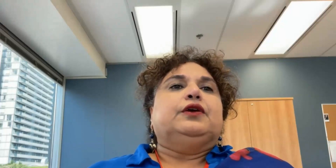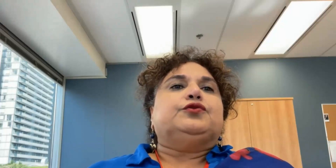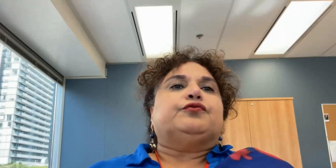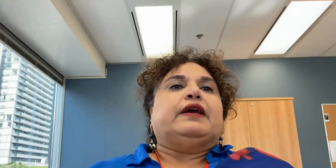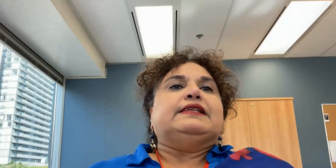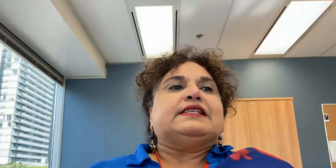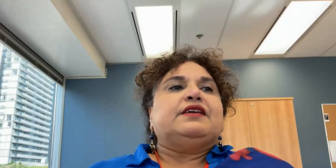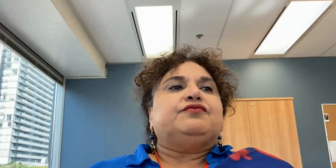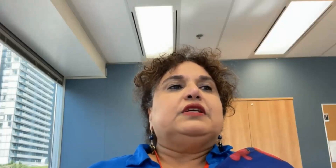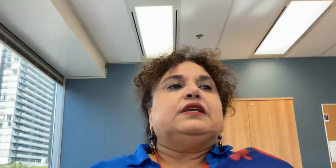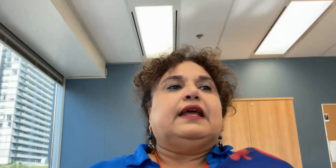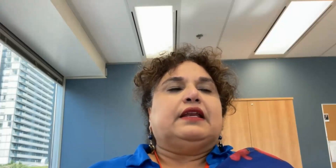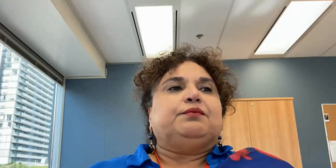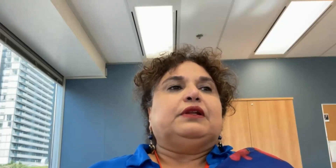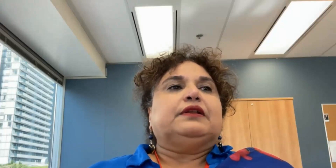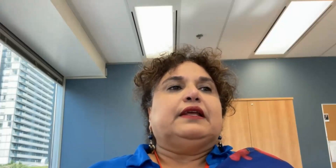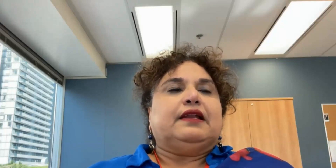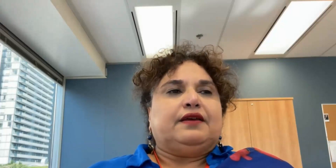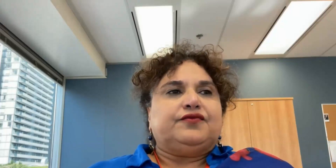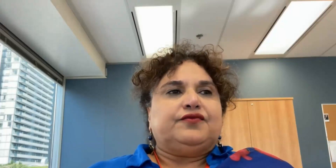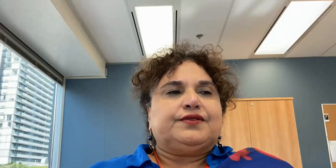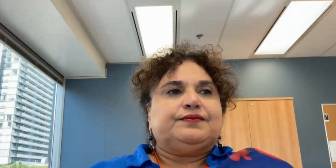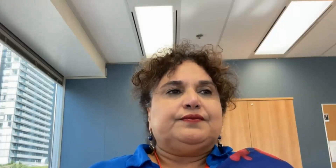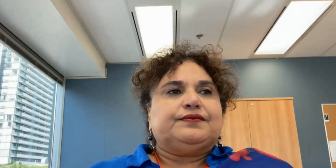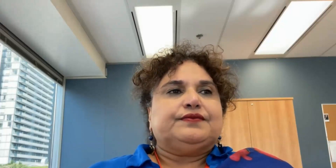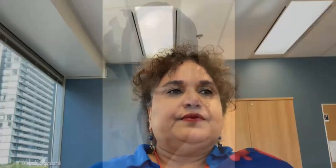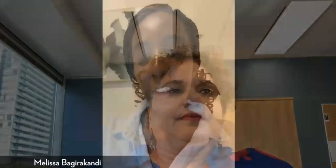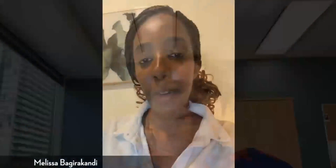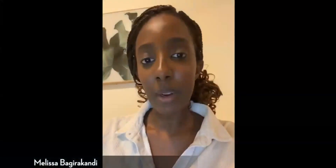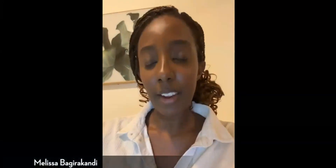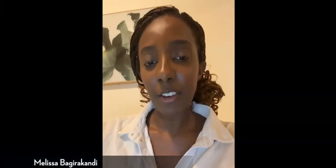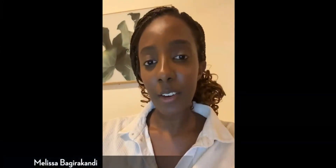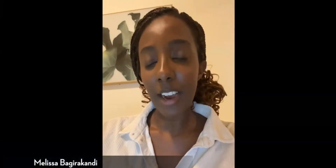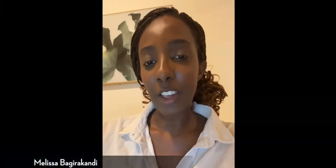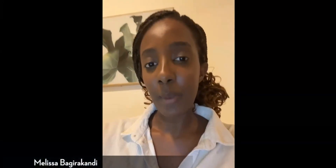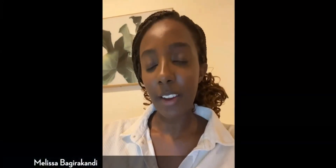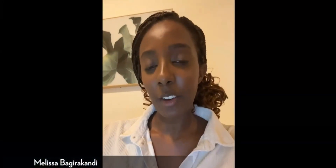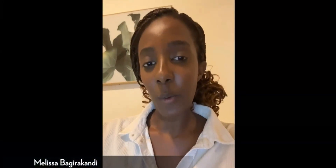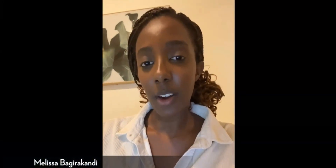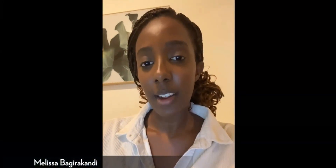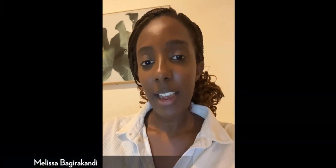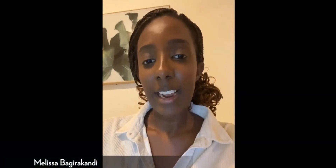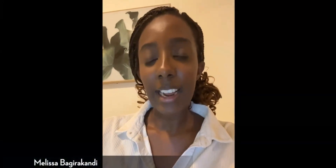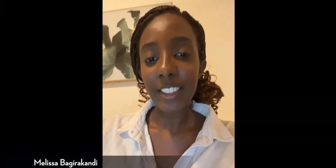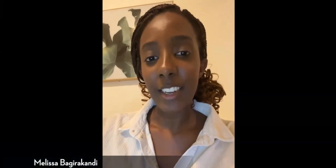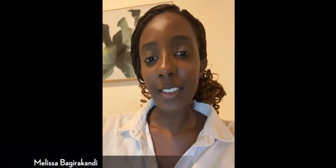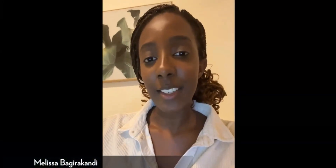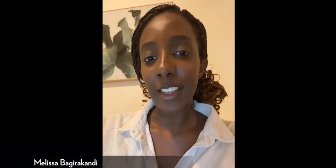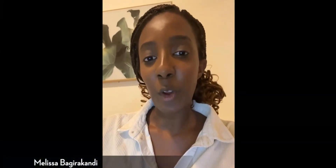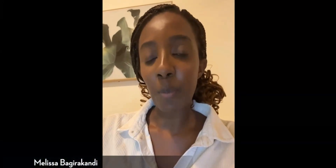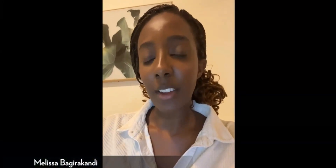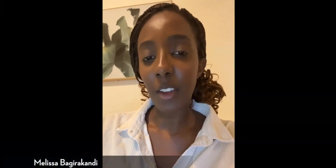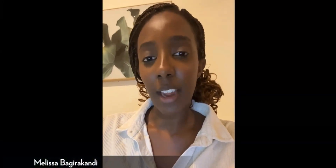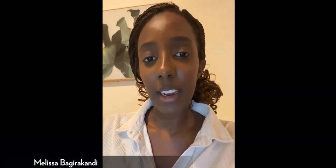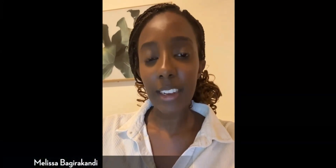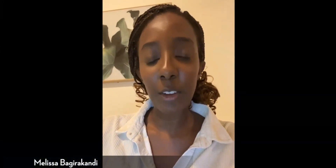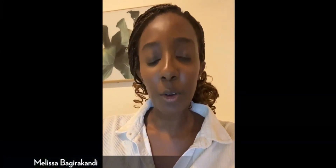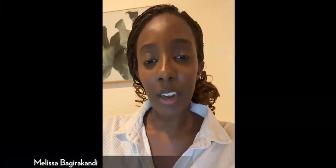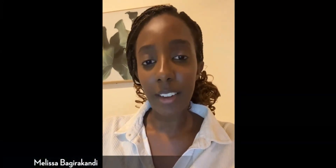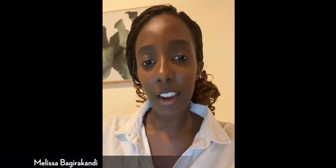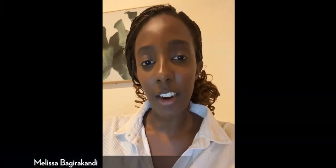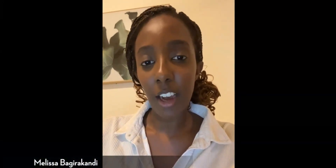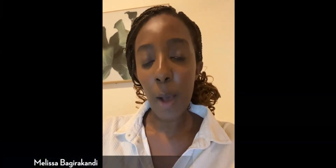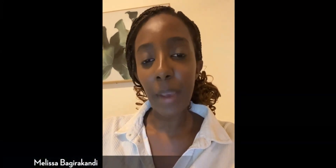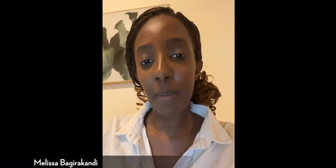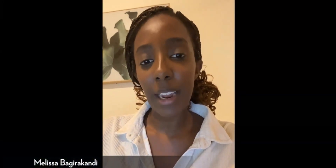journey to find safety and rebuild their lives. De 2022 à 2023, la générosité de nos partenaires et de